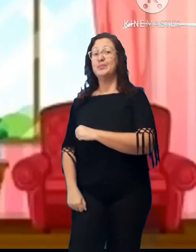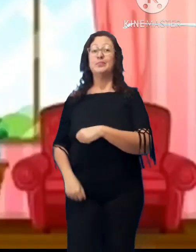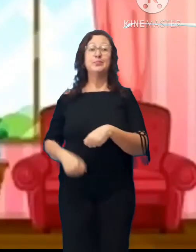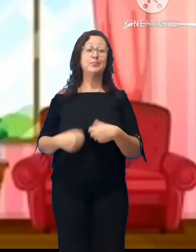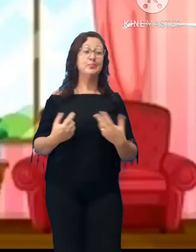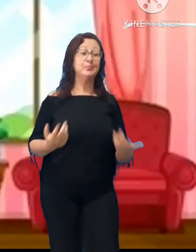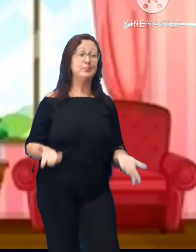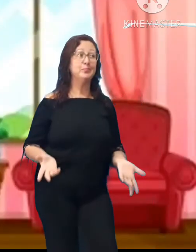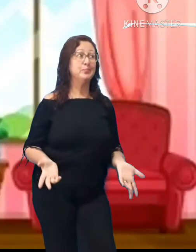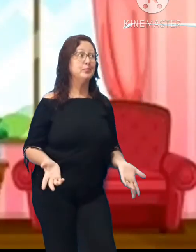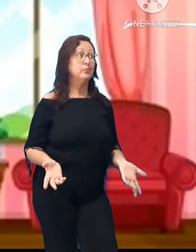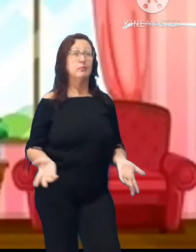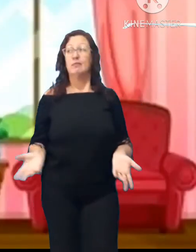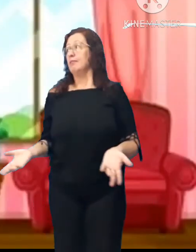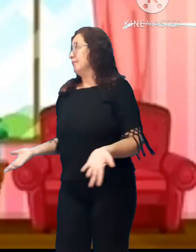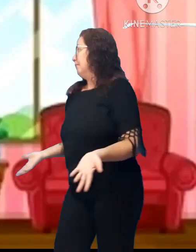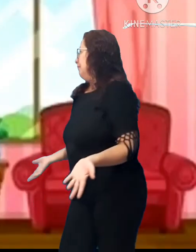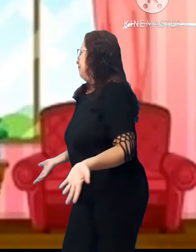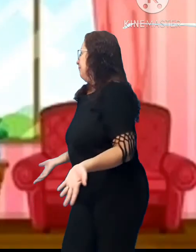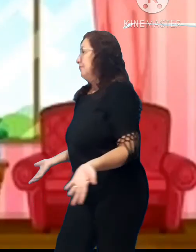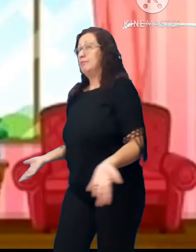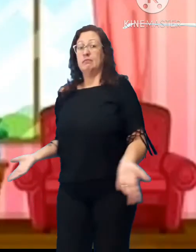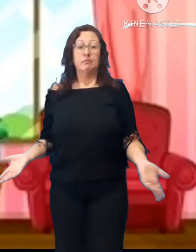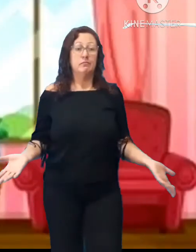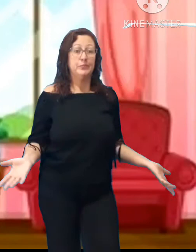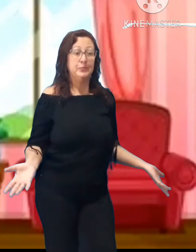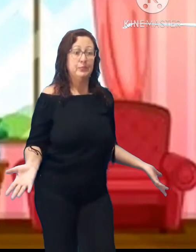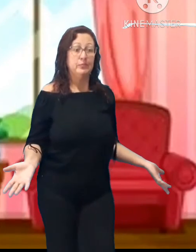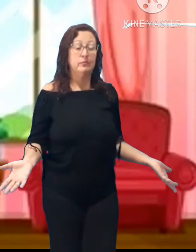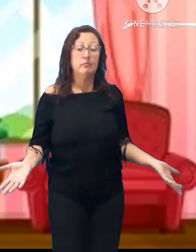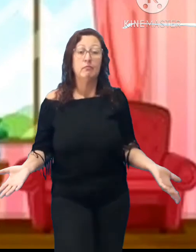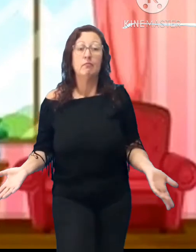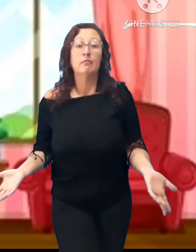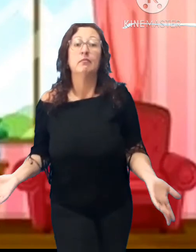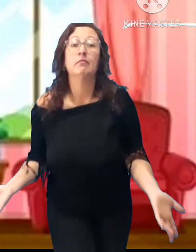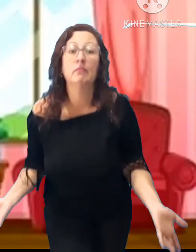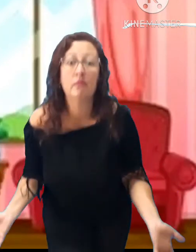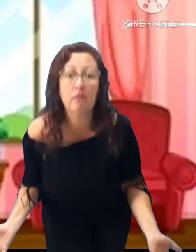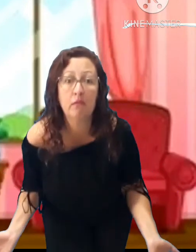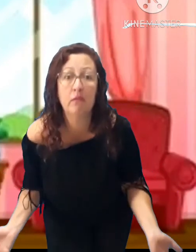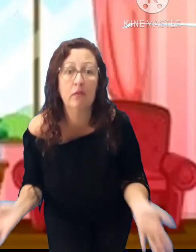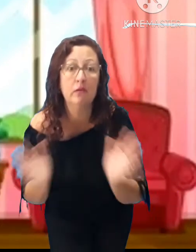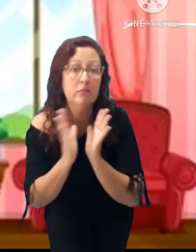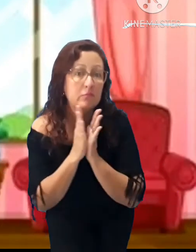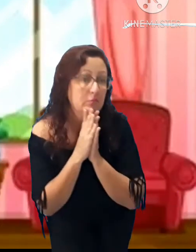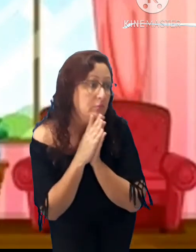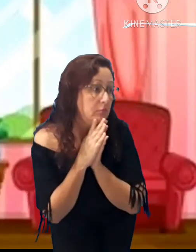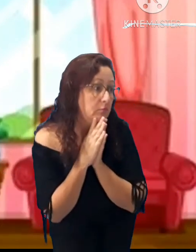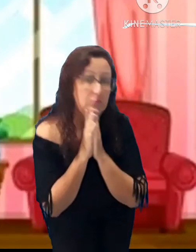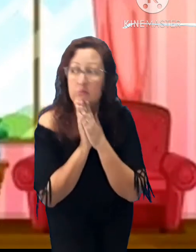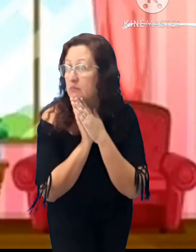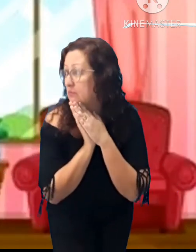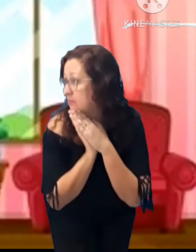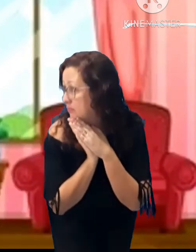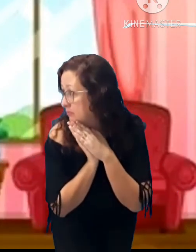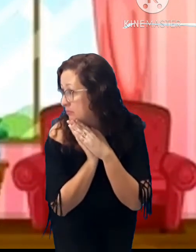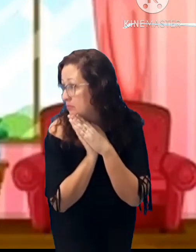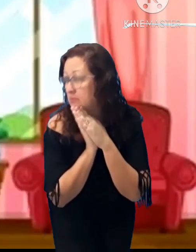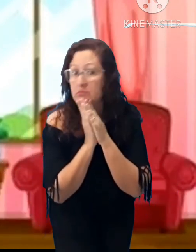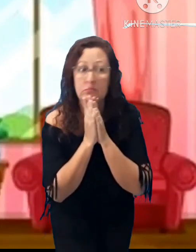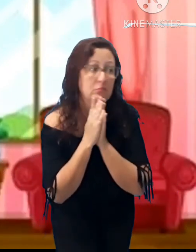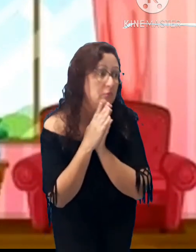E depois e depois e depois do dia seguinte, todo dia a mesma